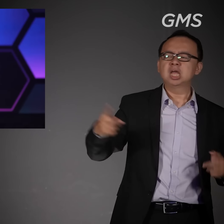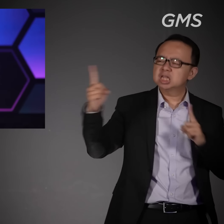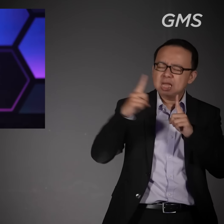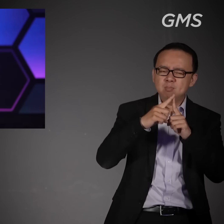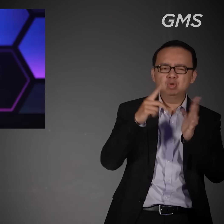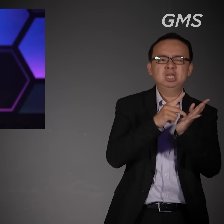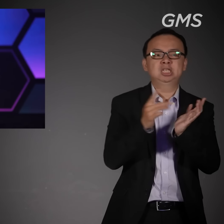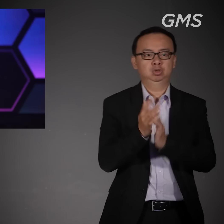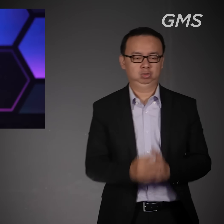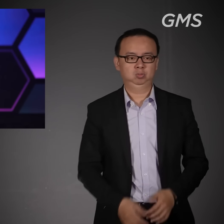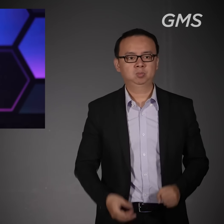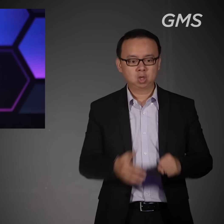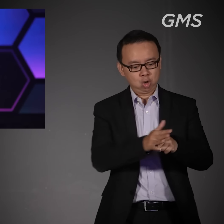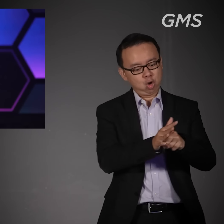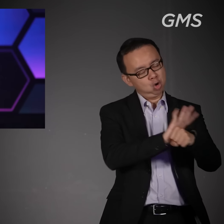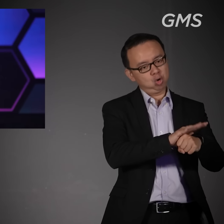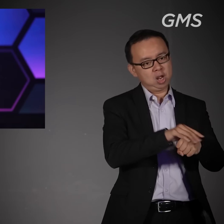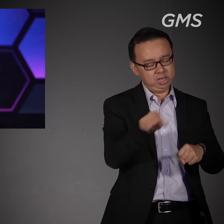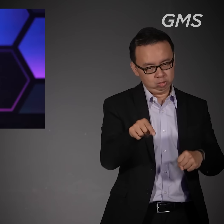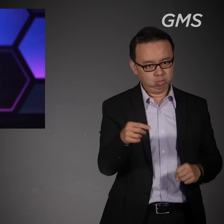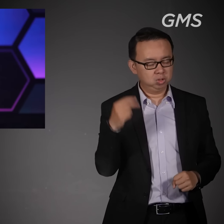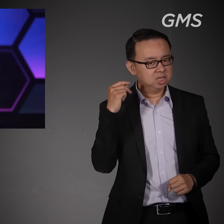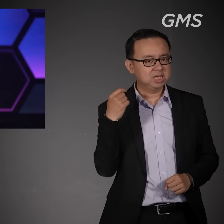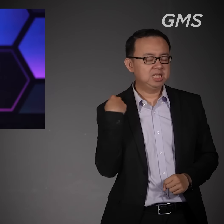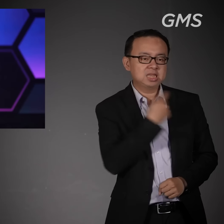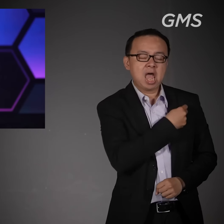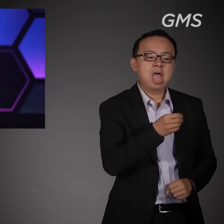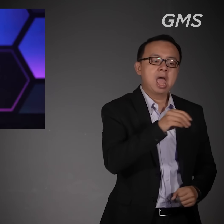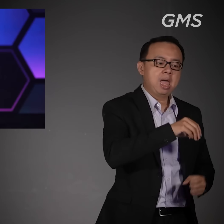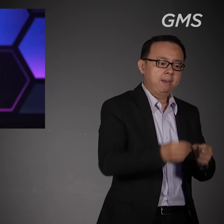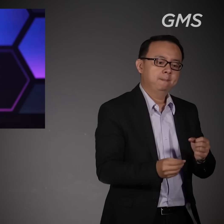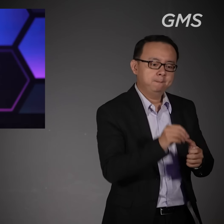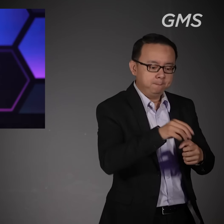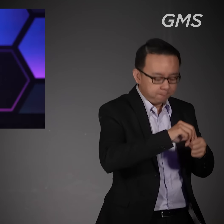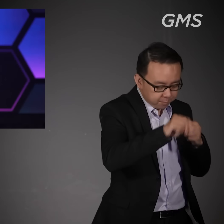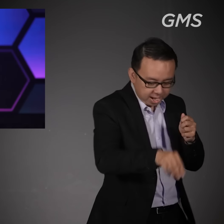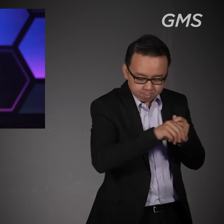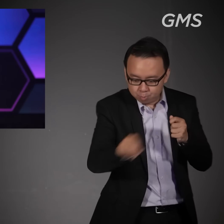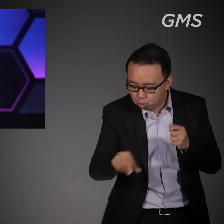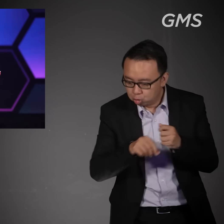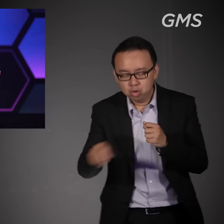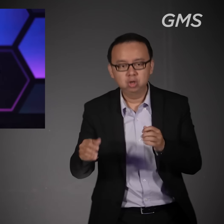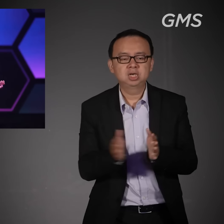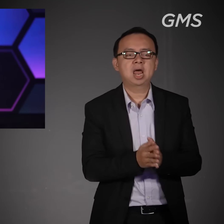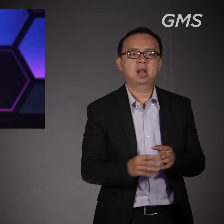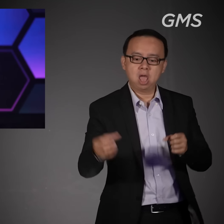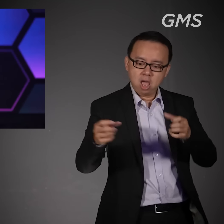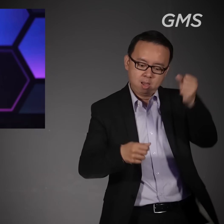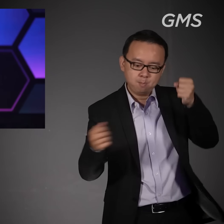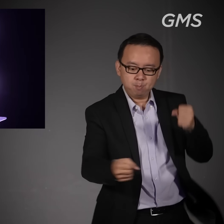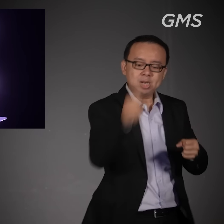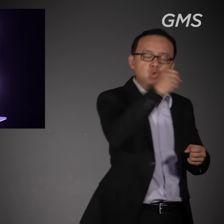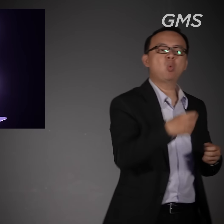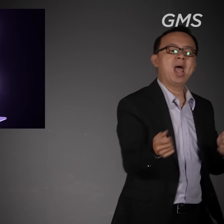ini masa menuai juga. Karena banyak jiwa membutuhkan Tuhan. People need the